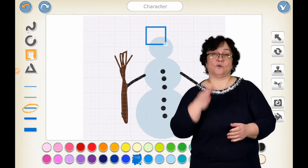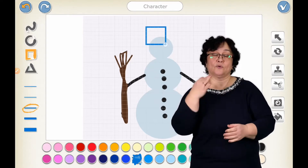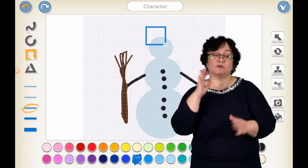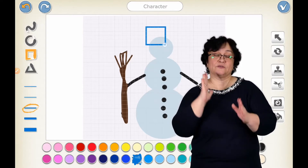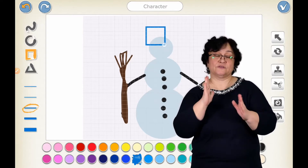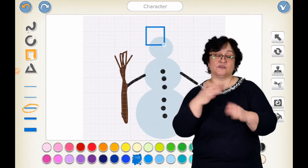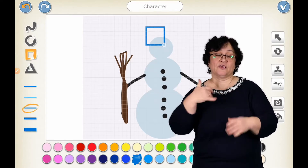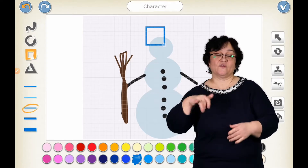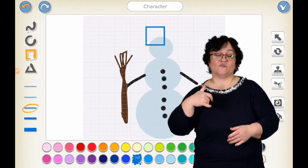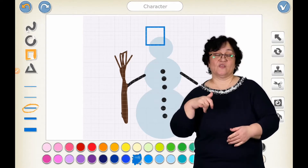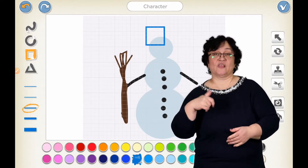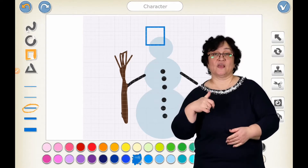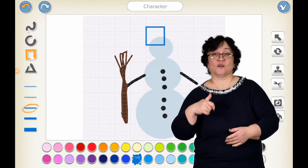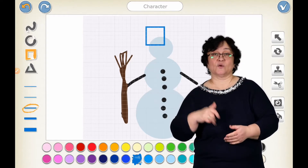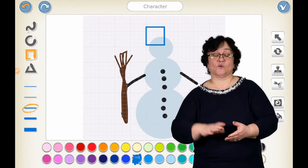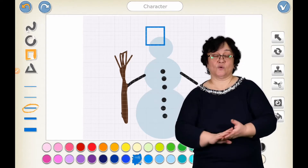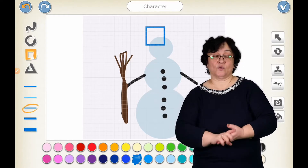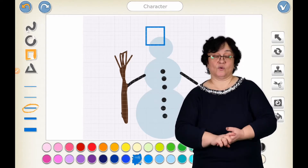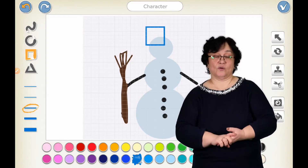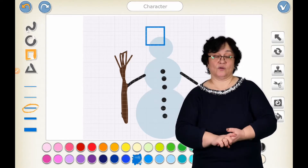Ой, тільки оце відерко.